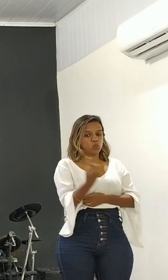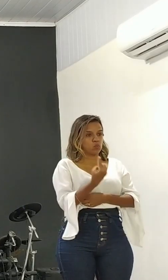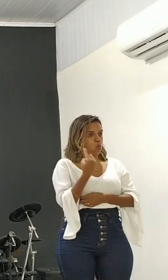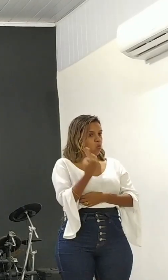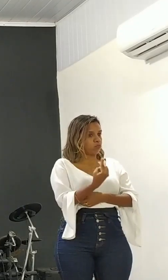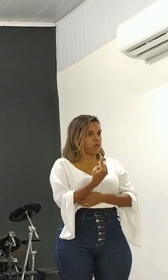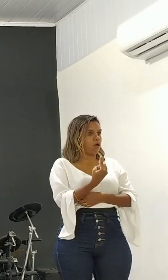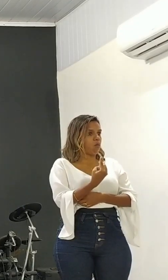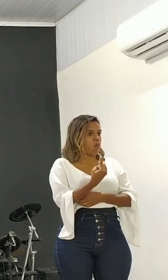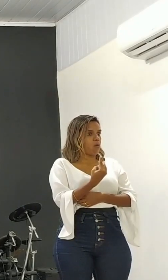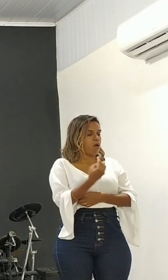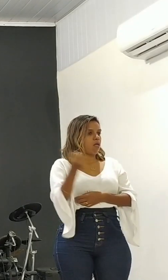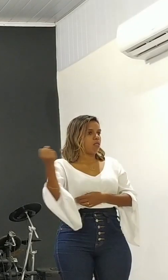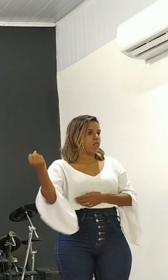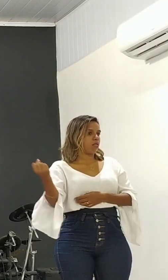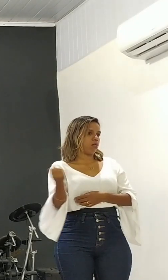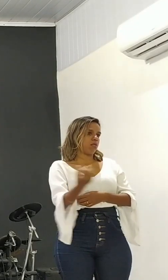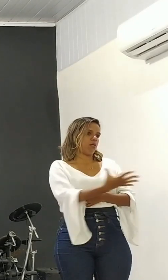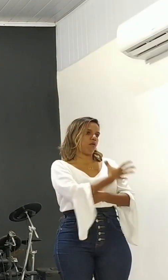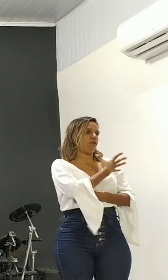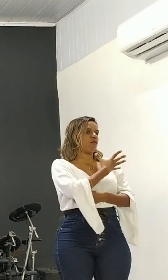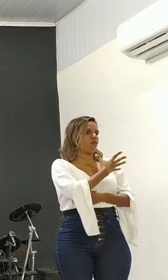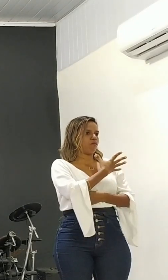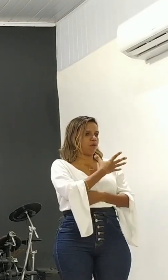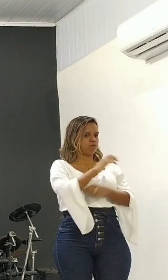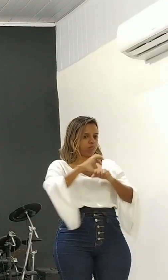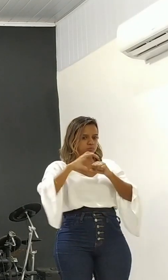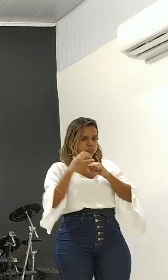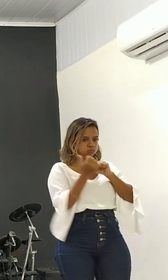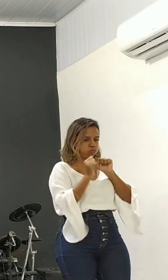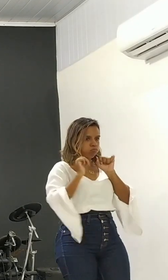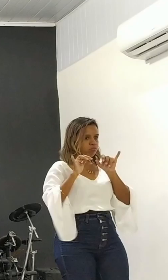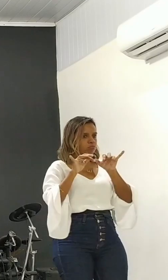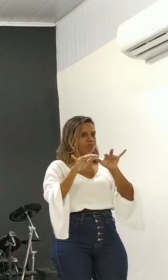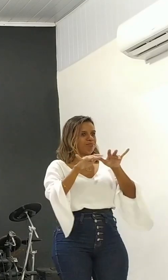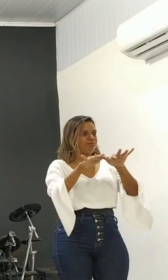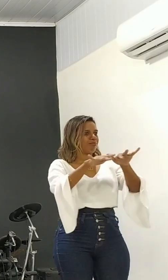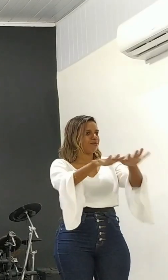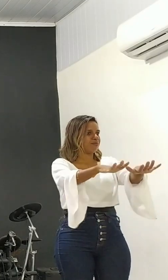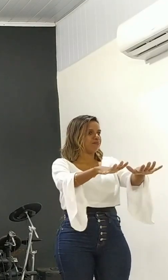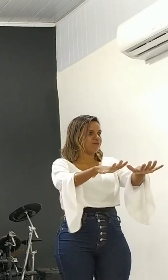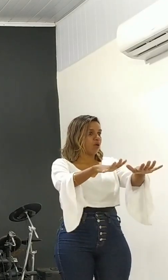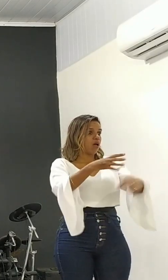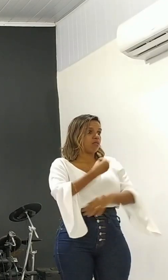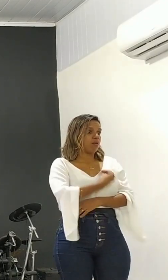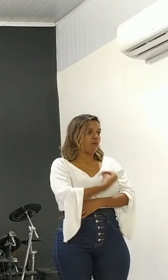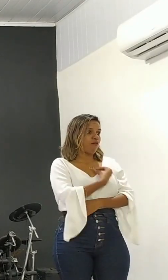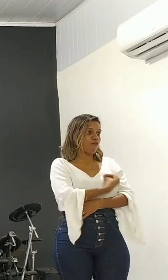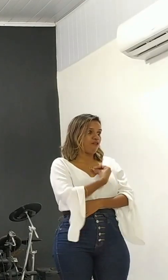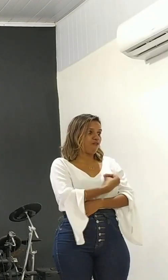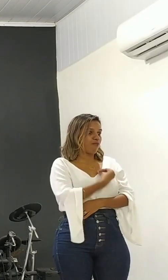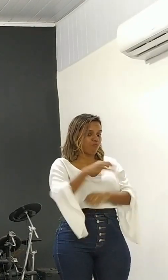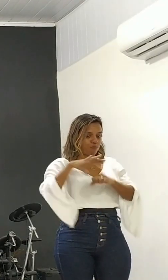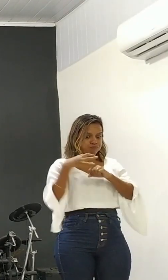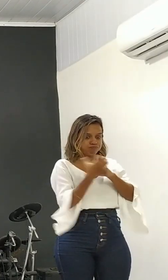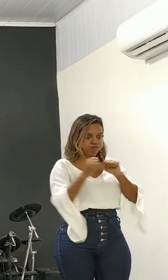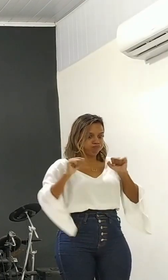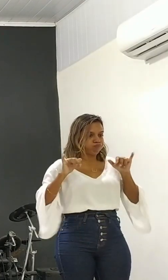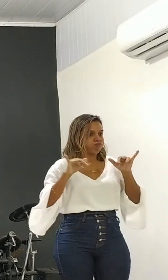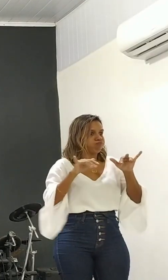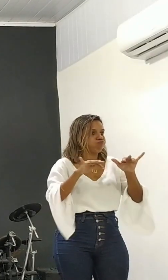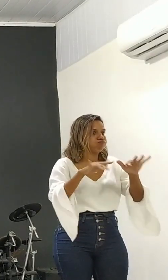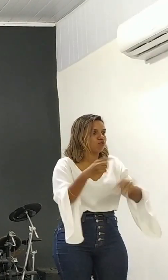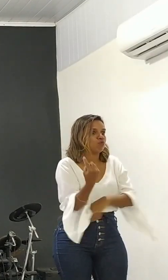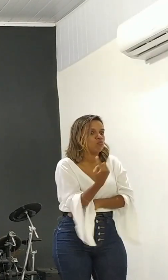solidão, uma nova epidemia. Estamos vivendo uma